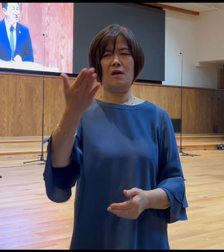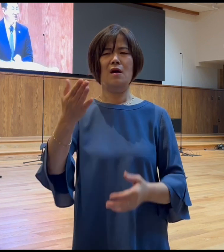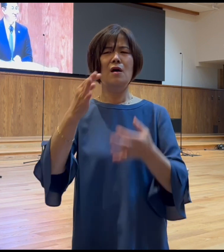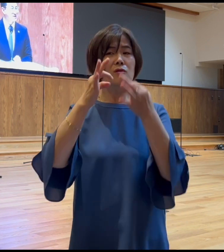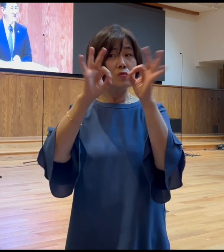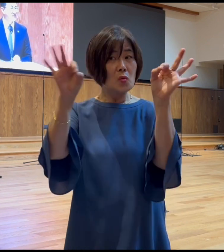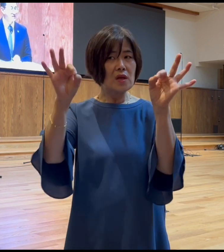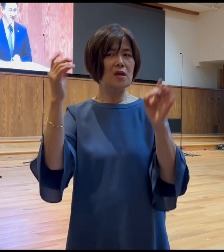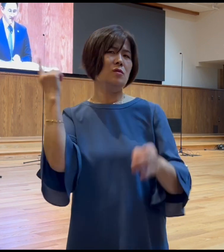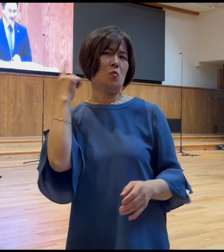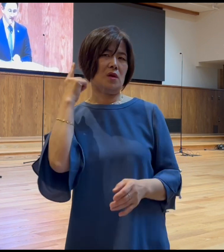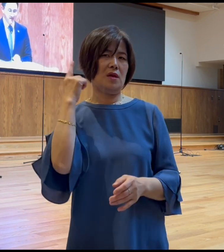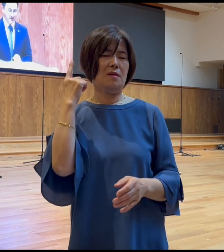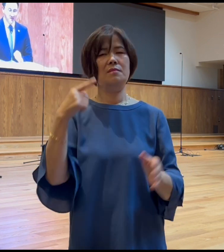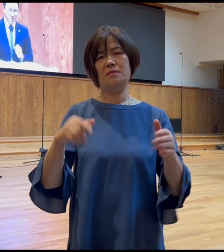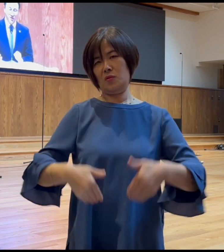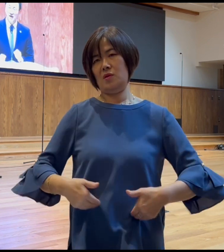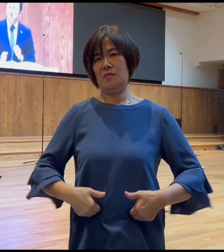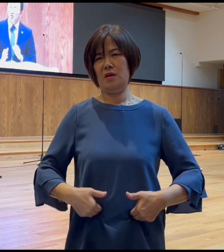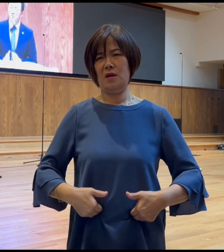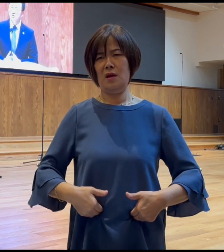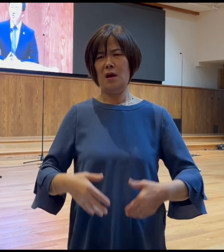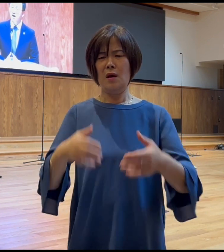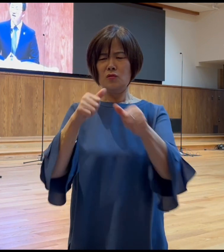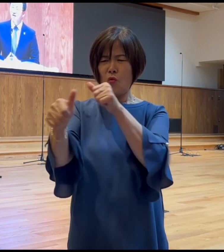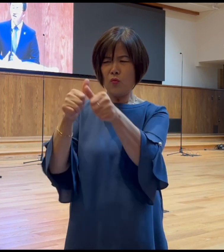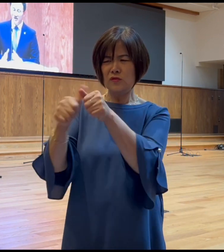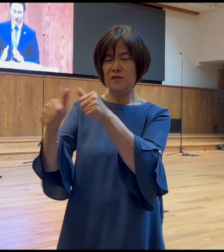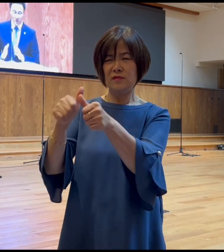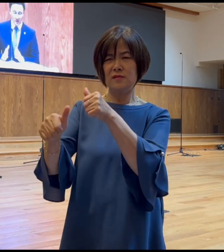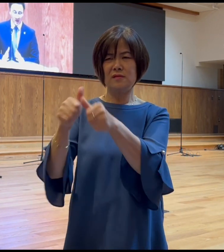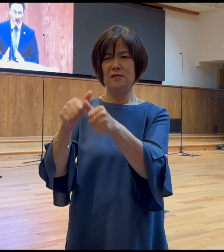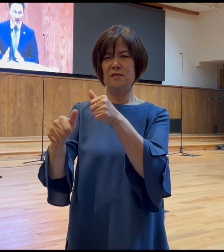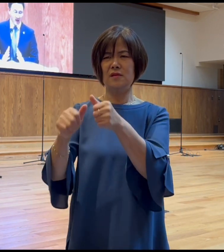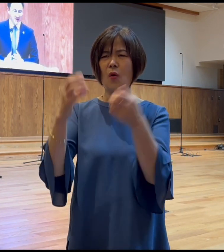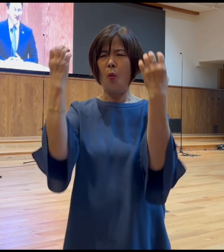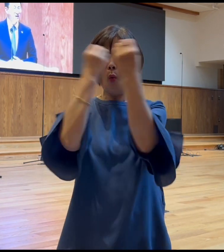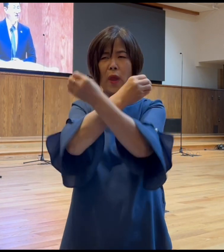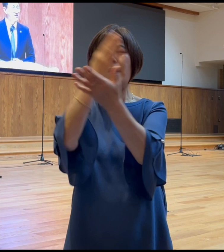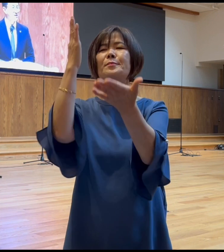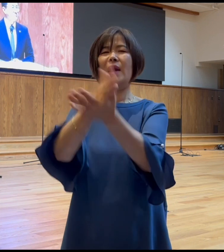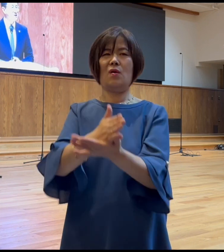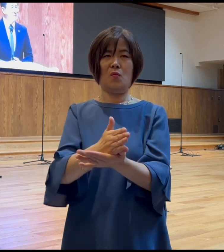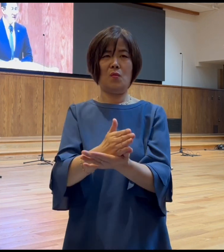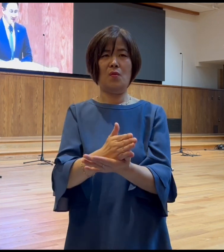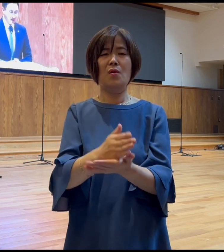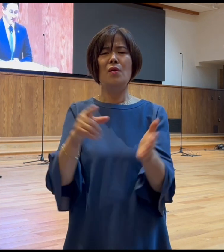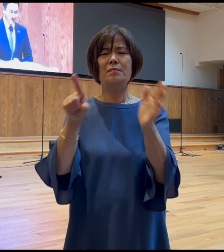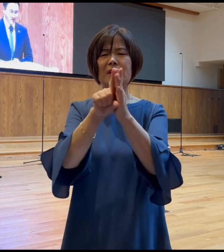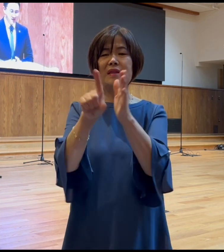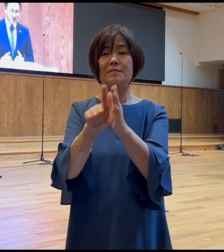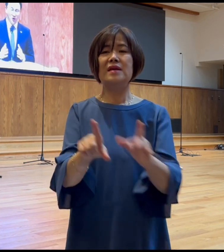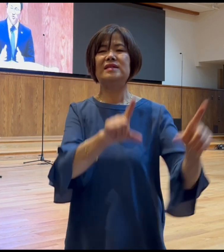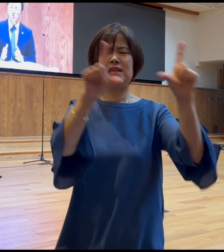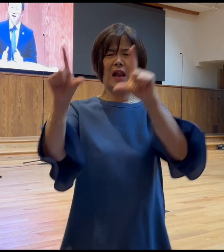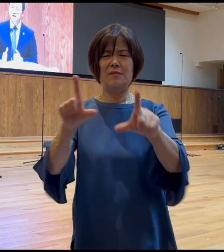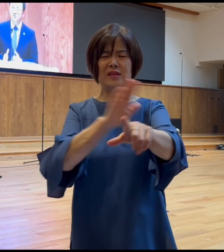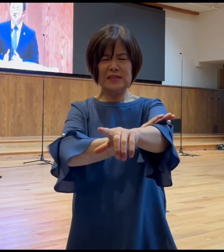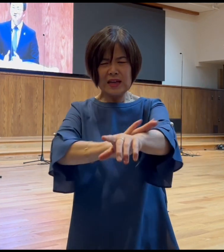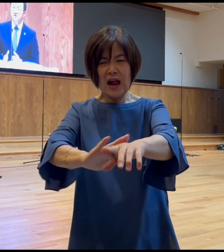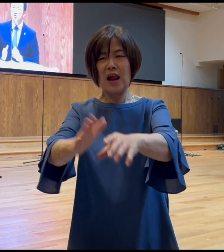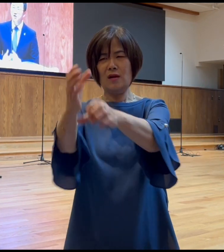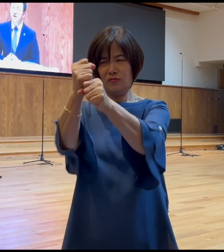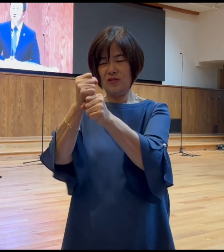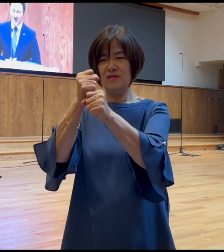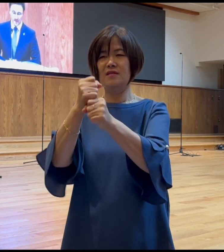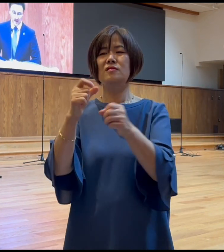소리가 필요합니다. 무성한 소문과 곡해가 아니라 믿음의 삶을 견고하게